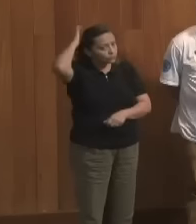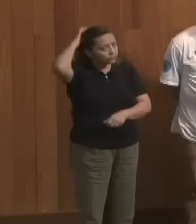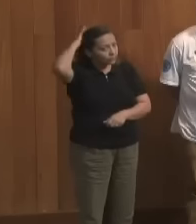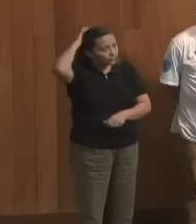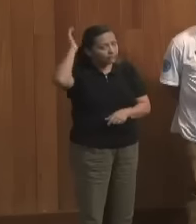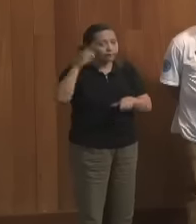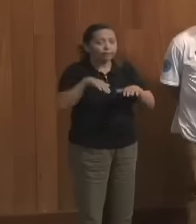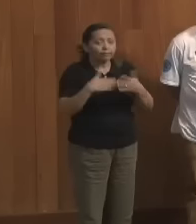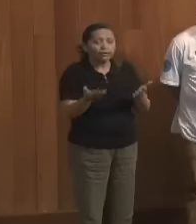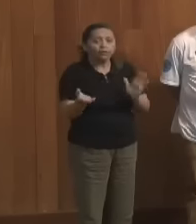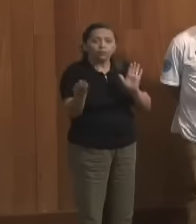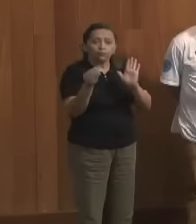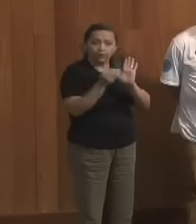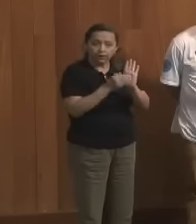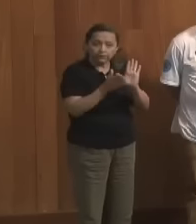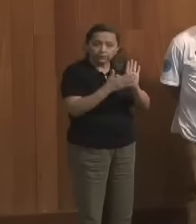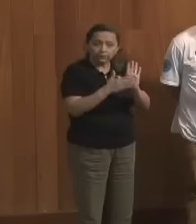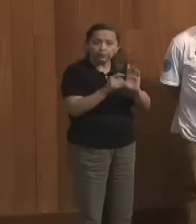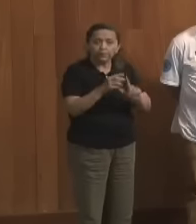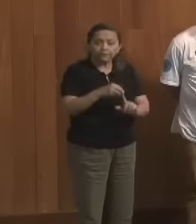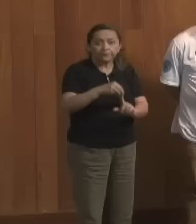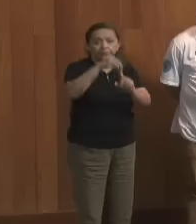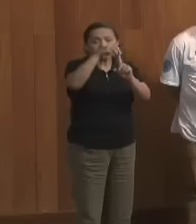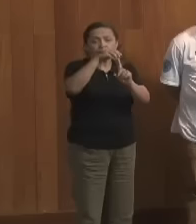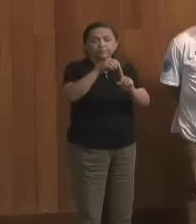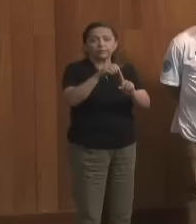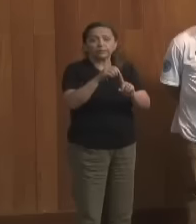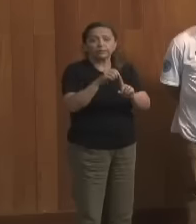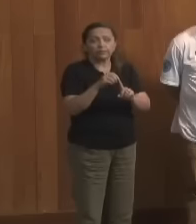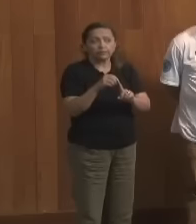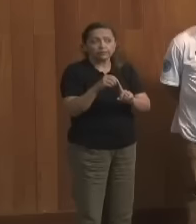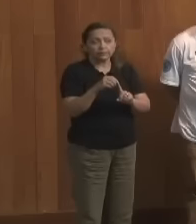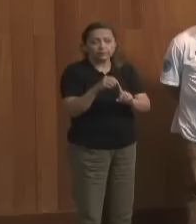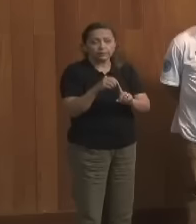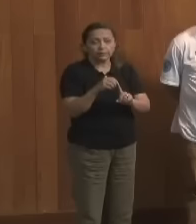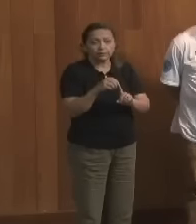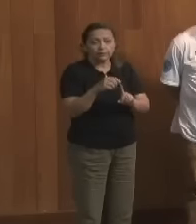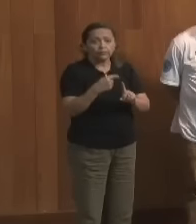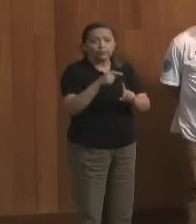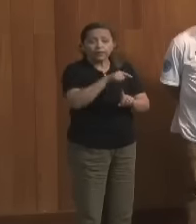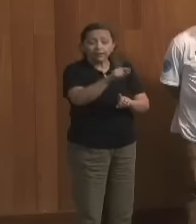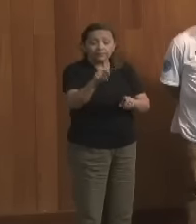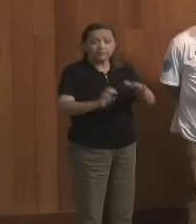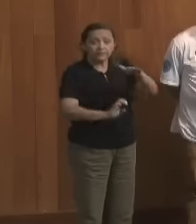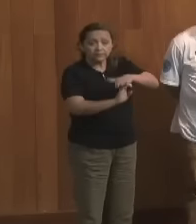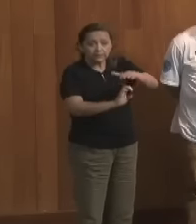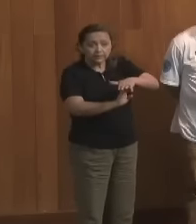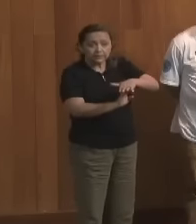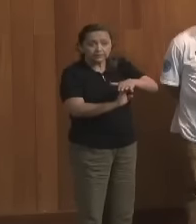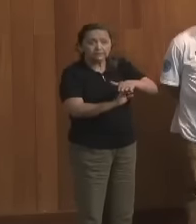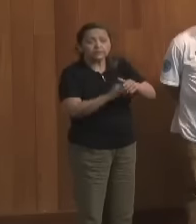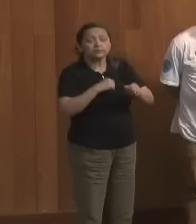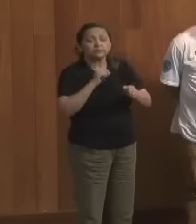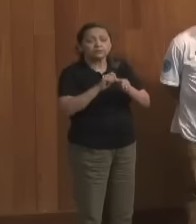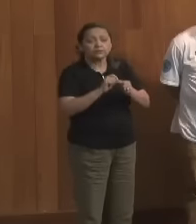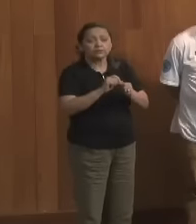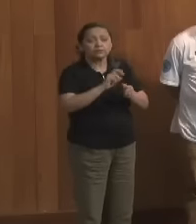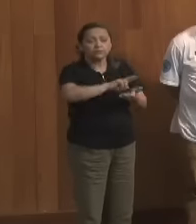Então, a gente colocou isso como uma prioridade, já que essas empresas estão fazendo